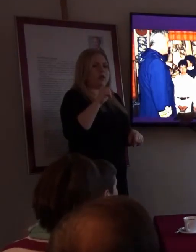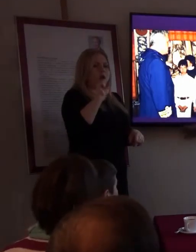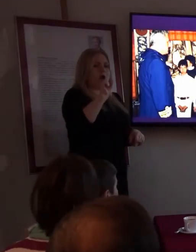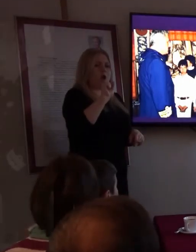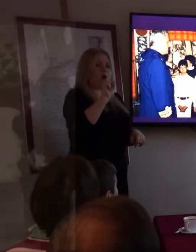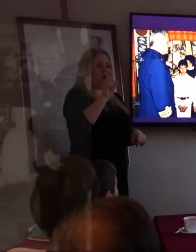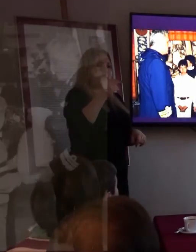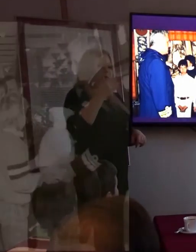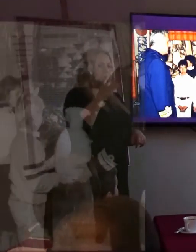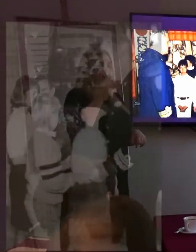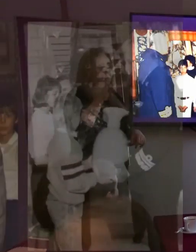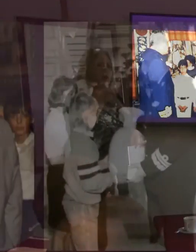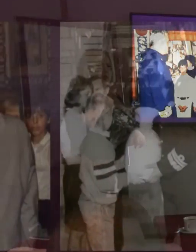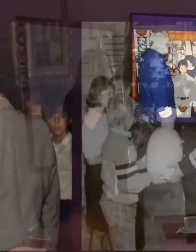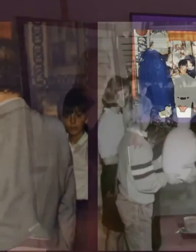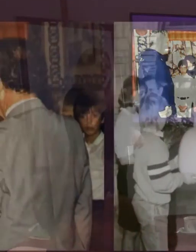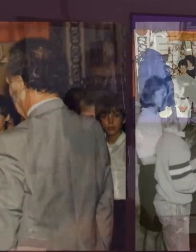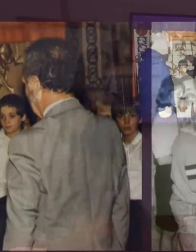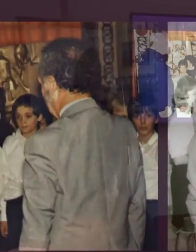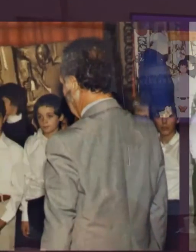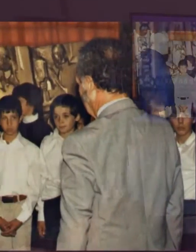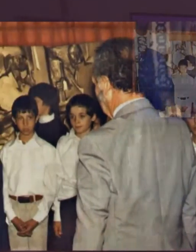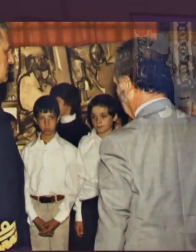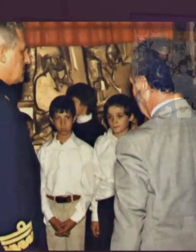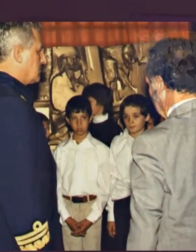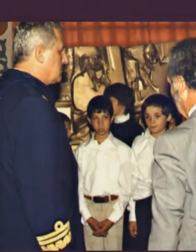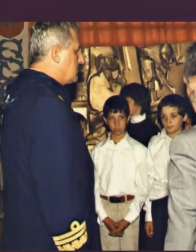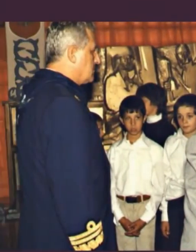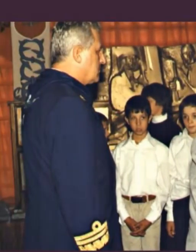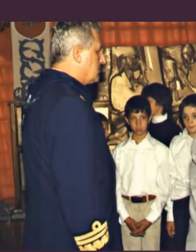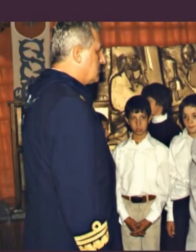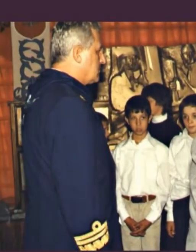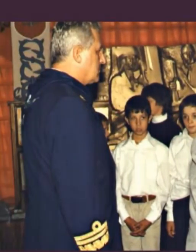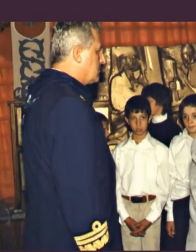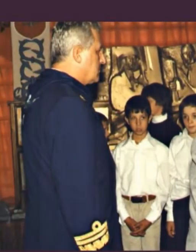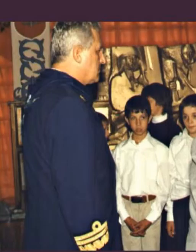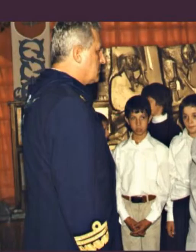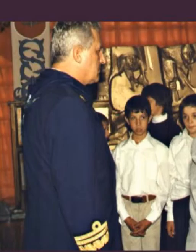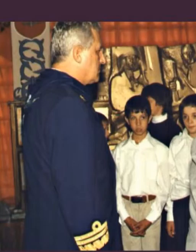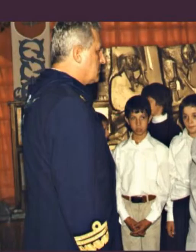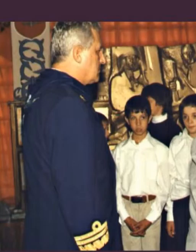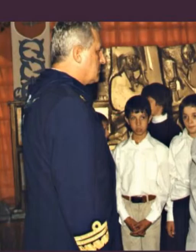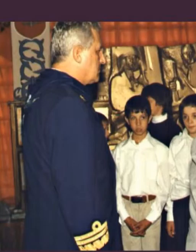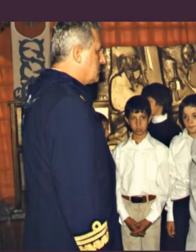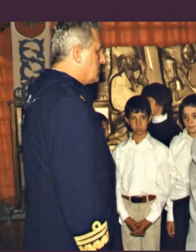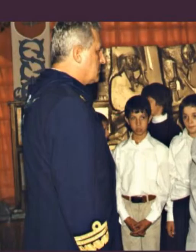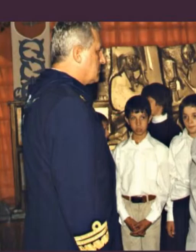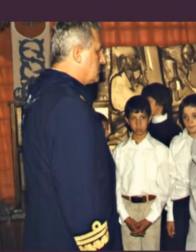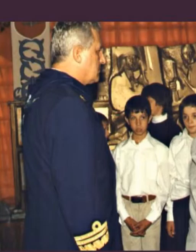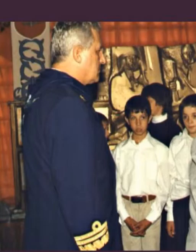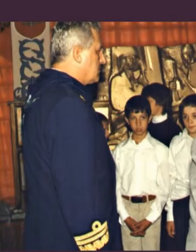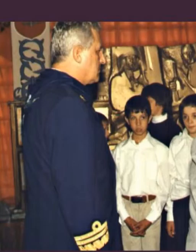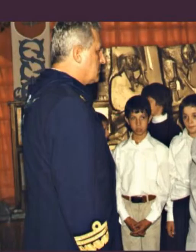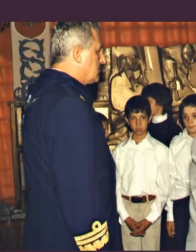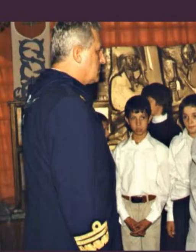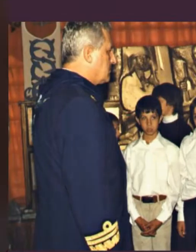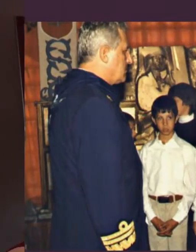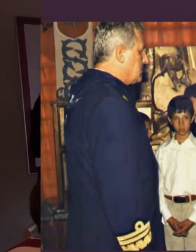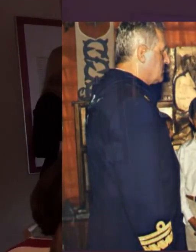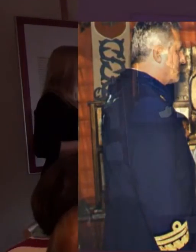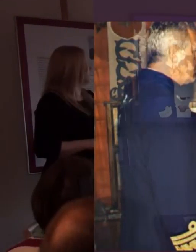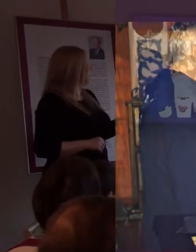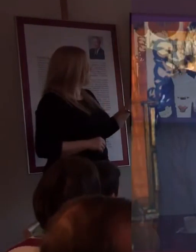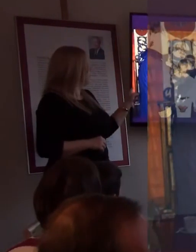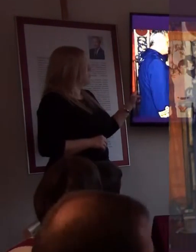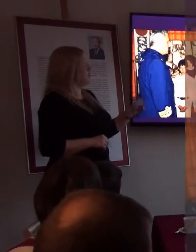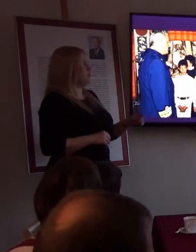widzicie. To jest admirał po raz pierwszy, admirał przyjechał do Bolesławca. Nie było w historii tego miasta nikogo, kto miałby